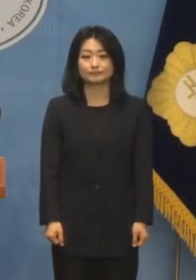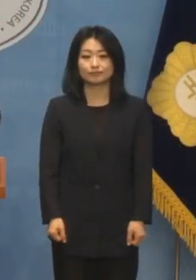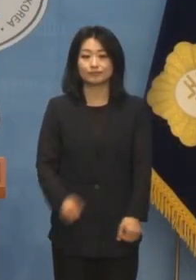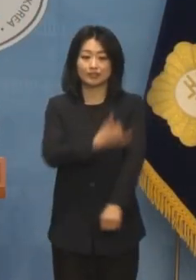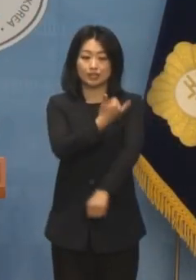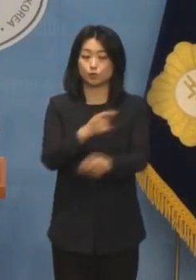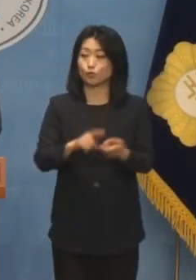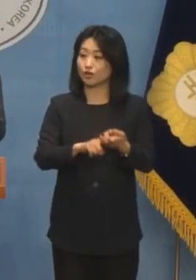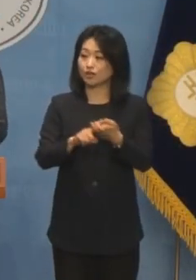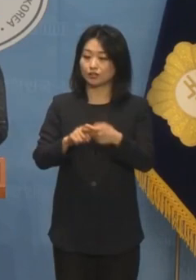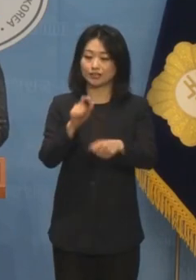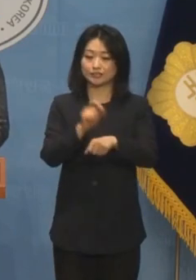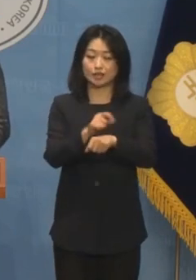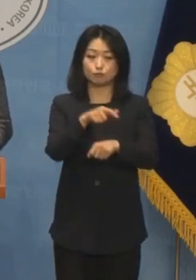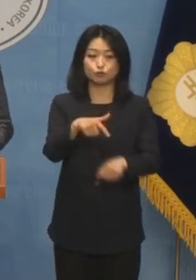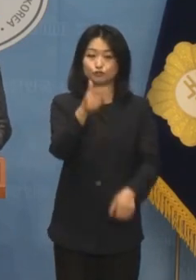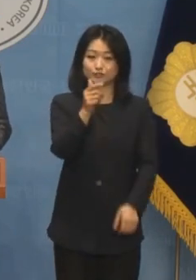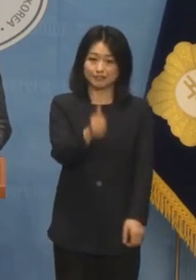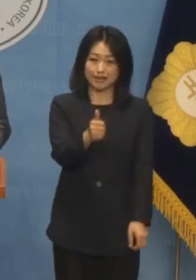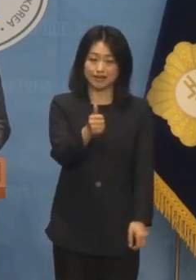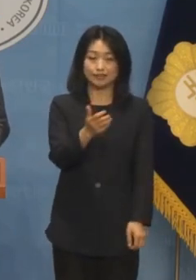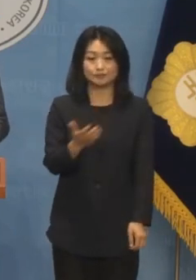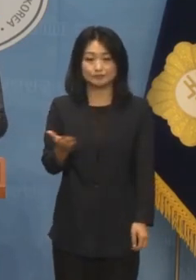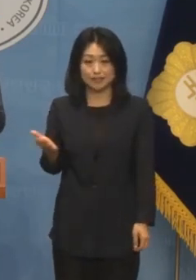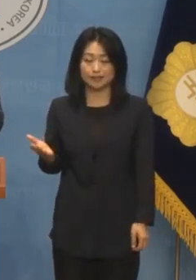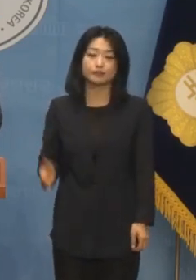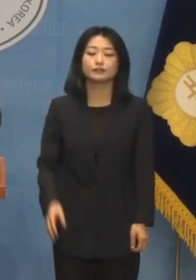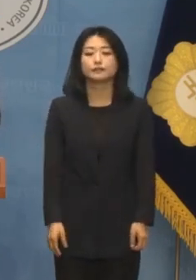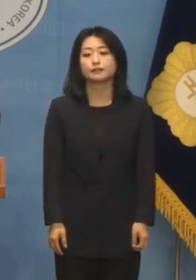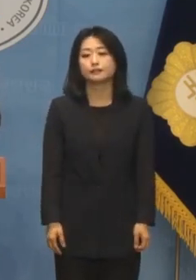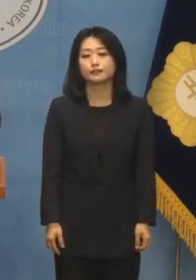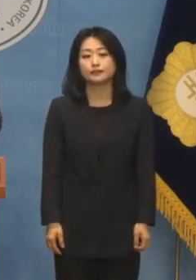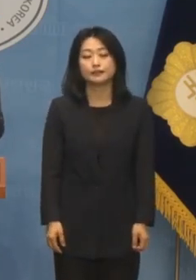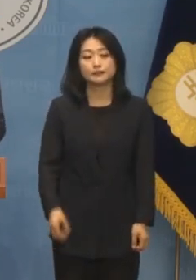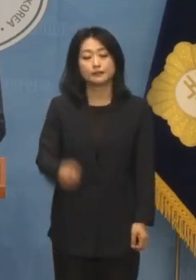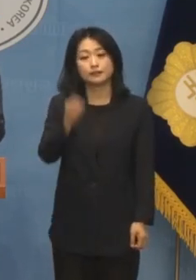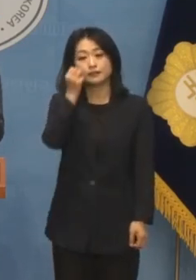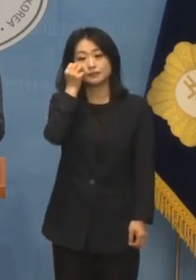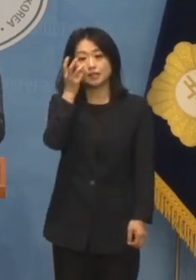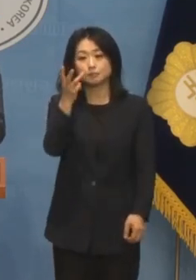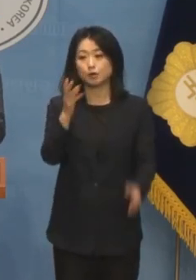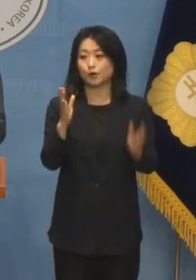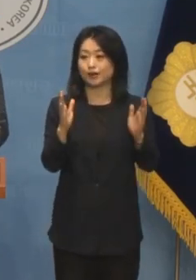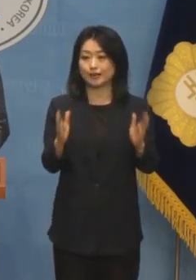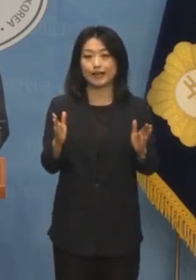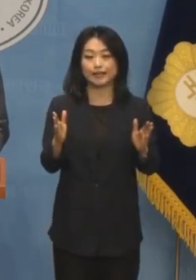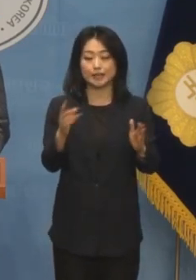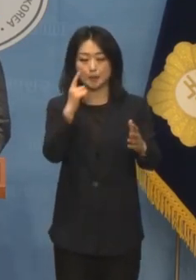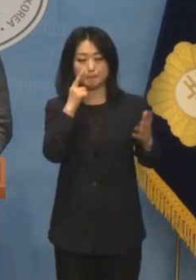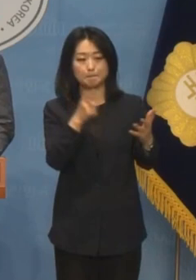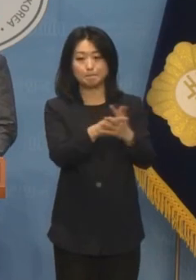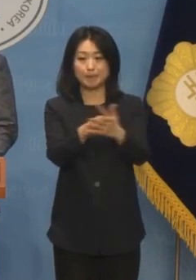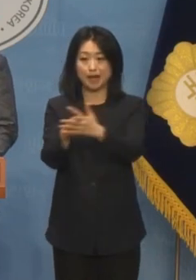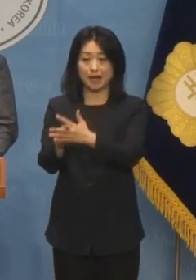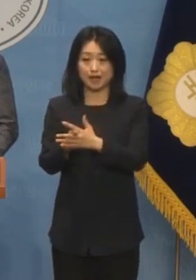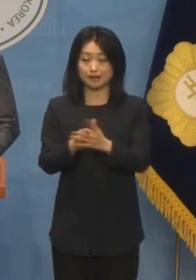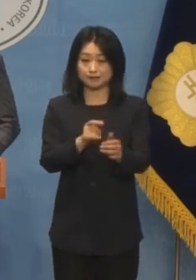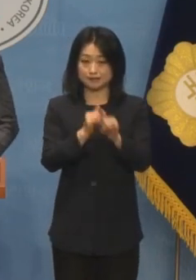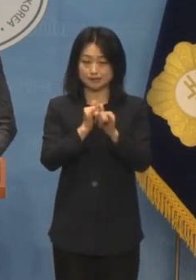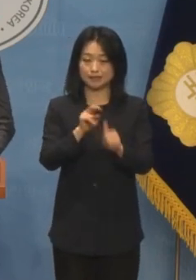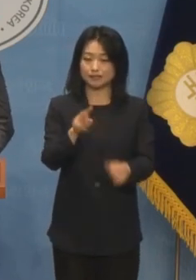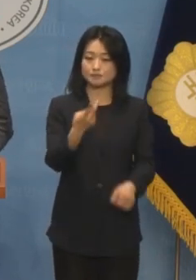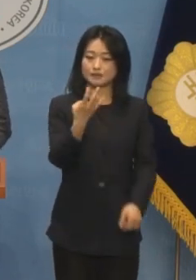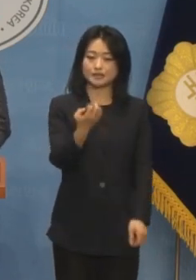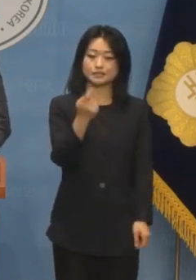인권연대 사무국장으로 일하는 오창익입니다. 저희가 한 석 달의 작업 기간을 통해서 파악한 건